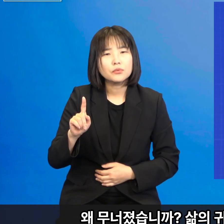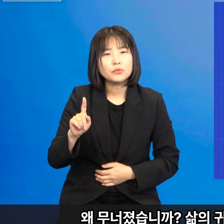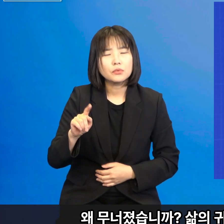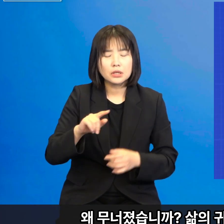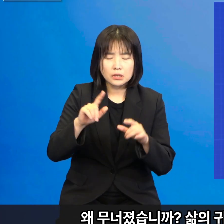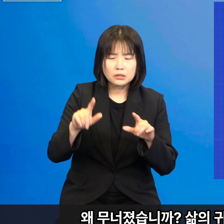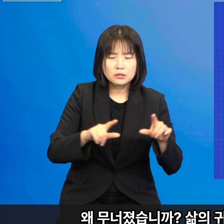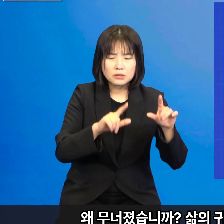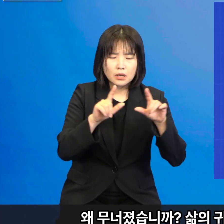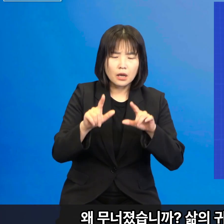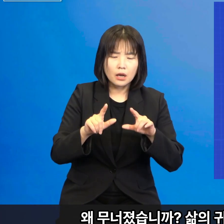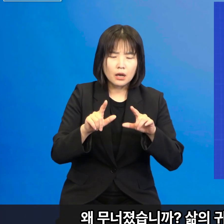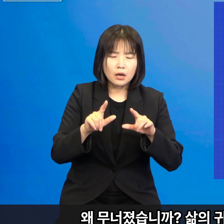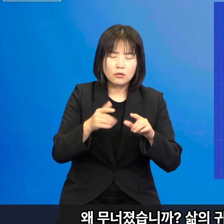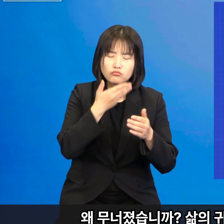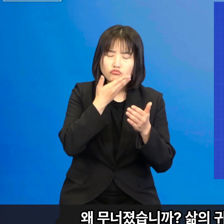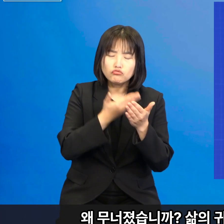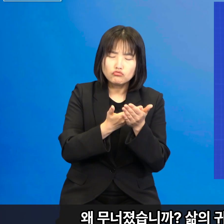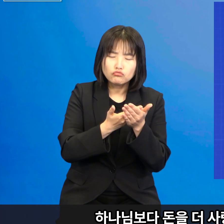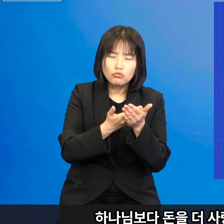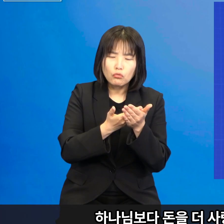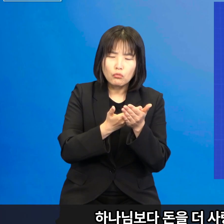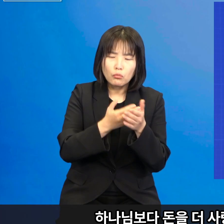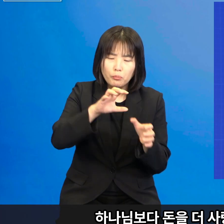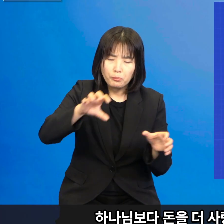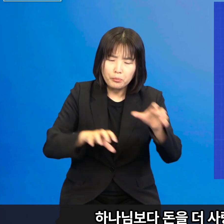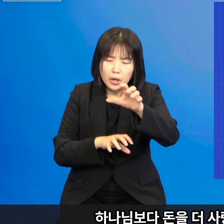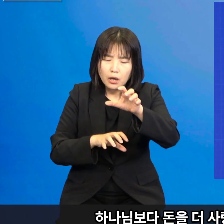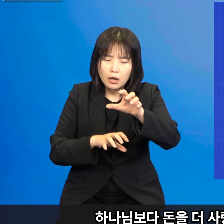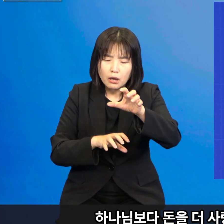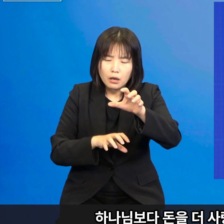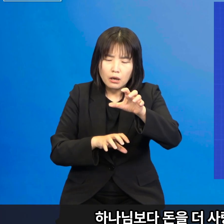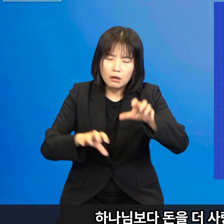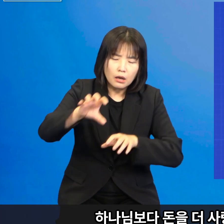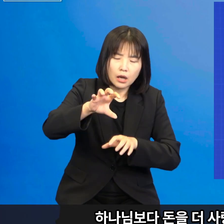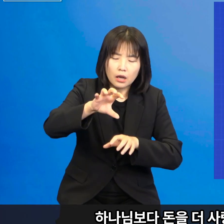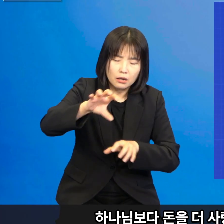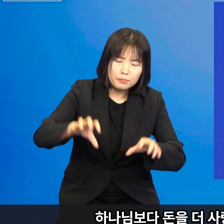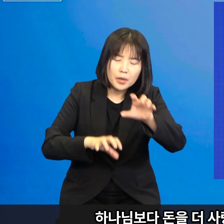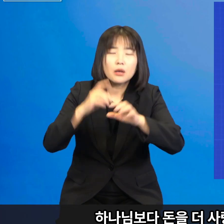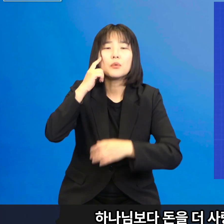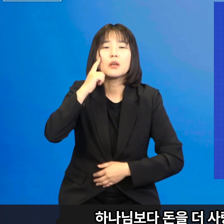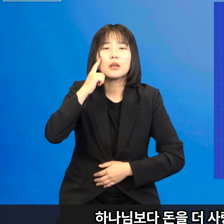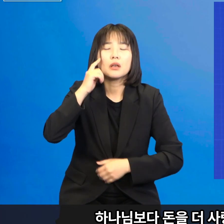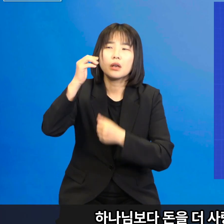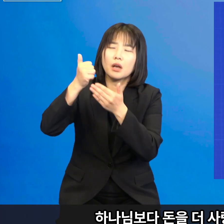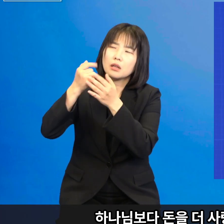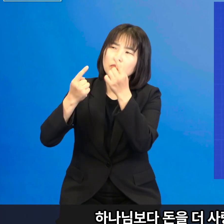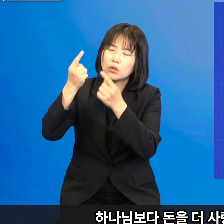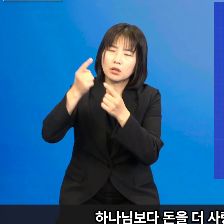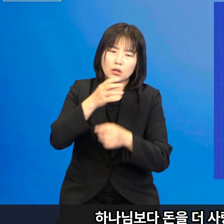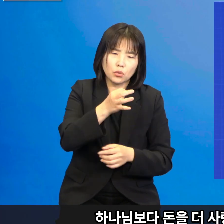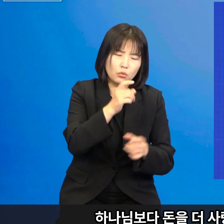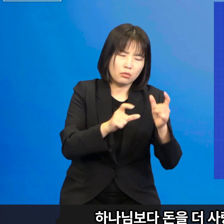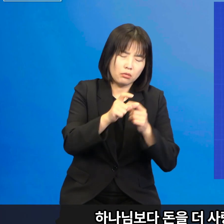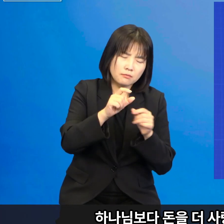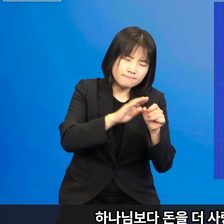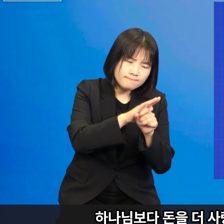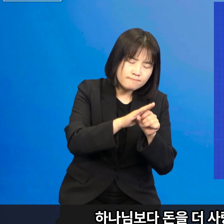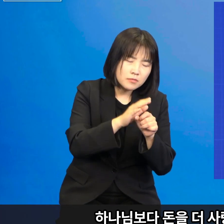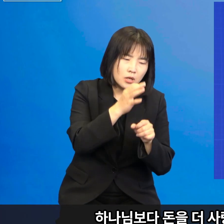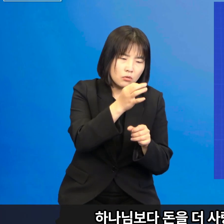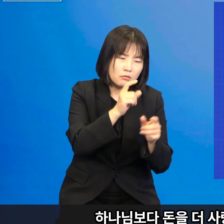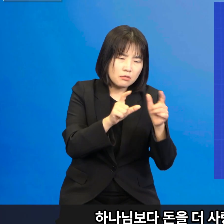삶의 우선순위가 왜 바뀌었습니까? 하나님보다 돈을 더 사랑하고, 돈을 더